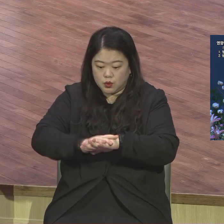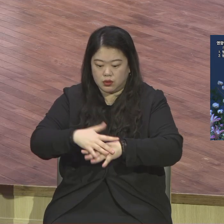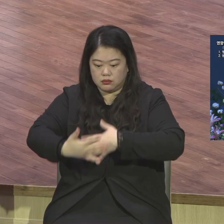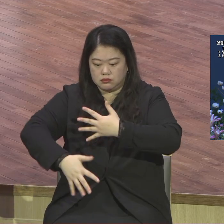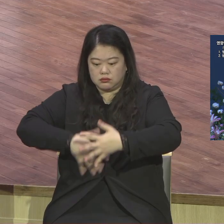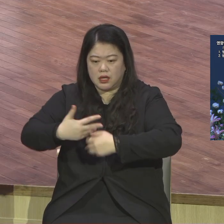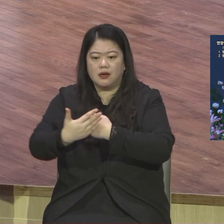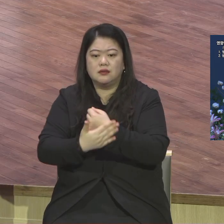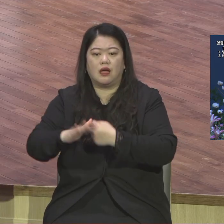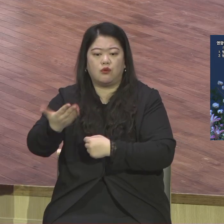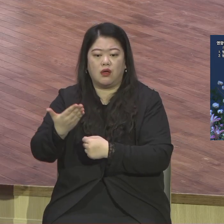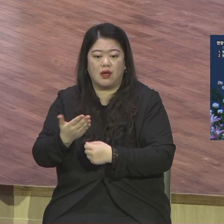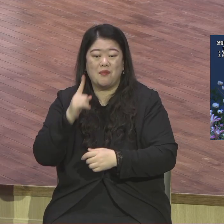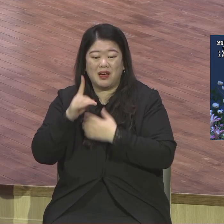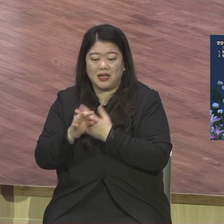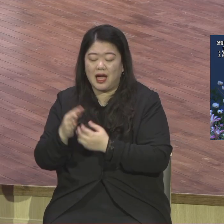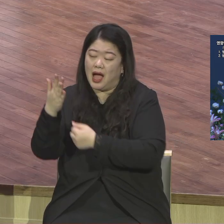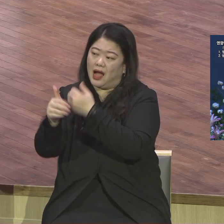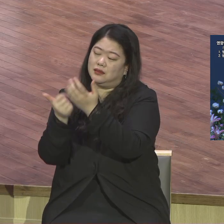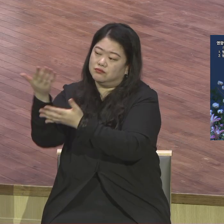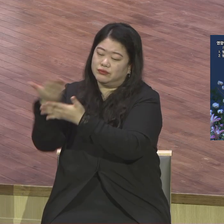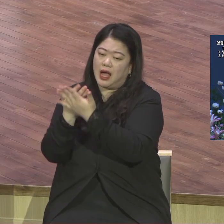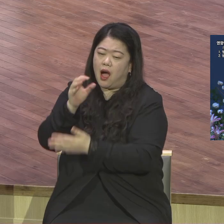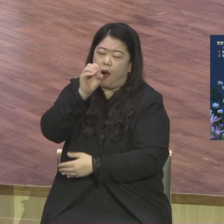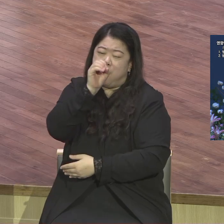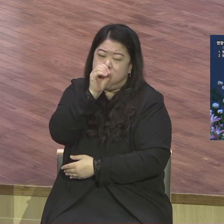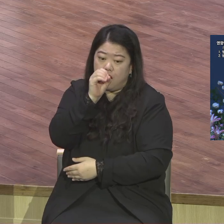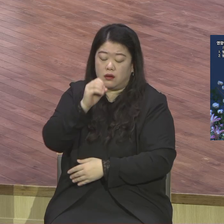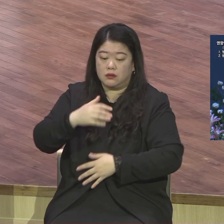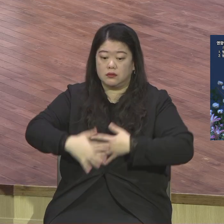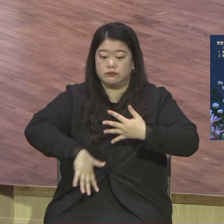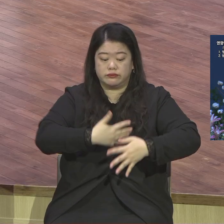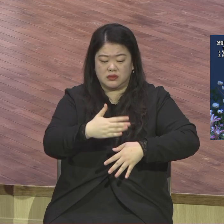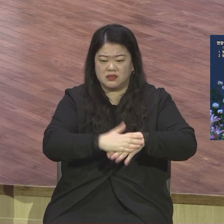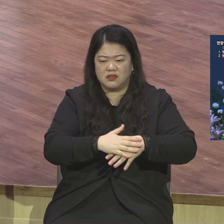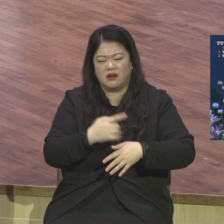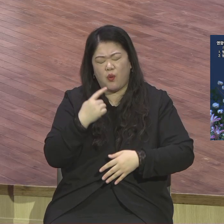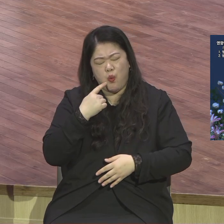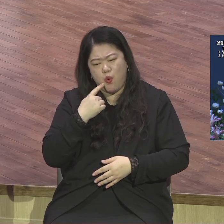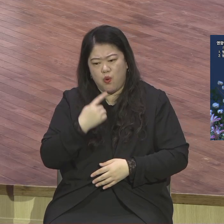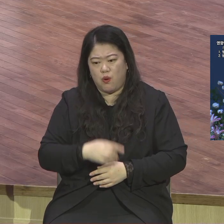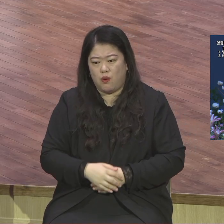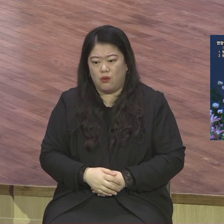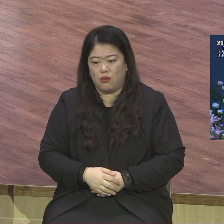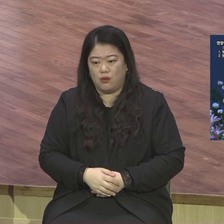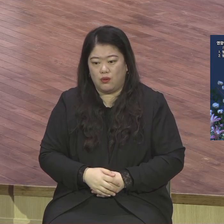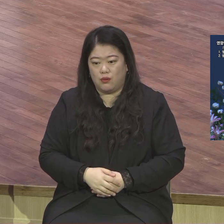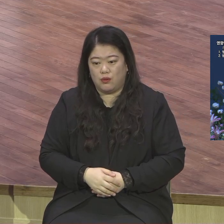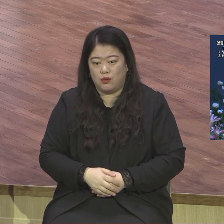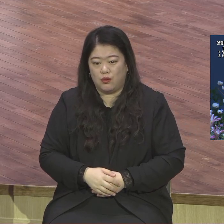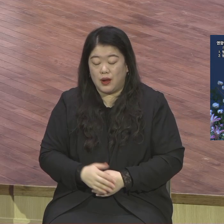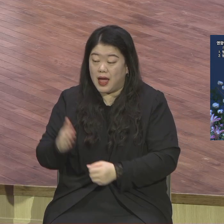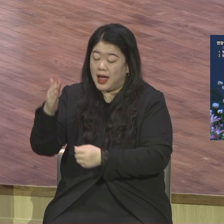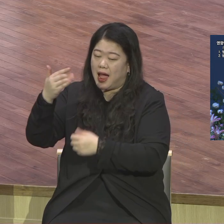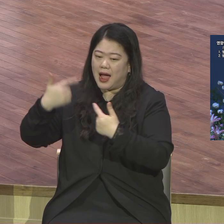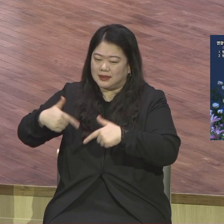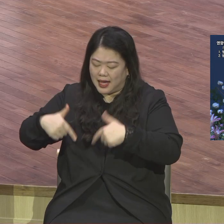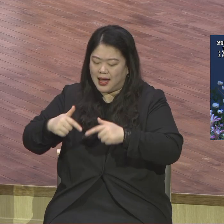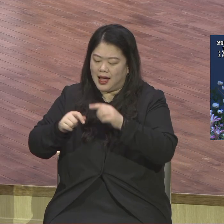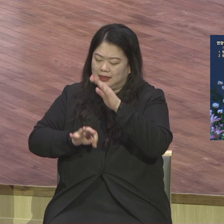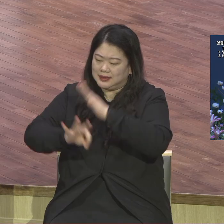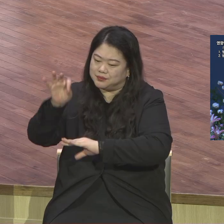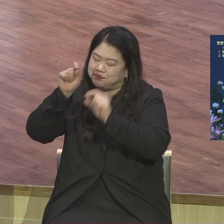모든 것을 하나님과 대화하는 남은 자의 기도로, 낮에는 모든 만남과 보이는 모든 것을